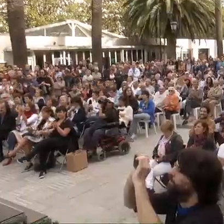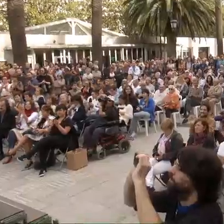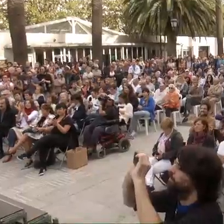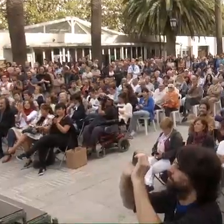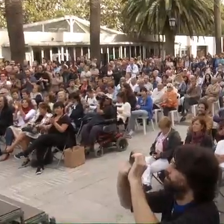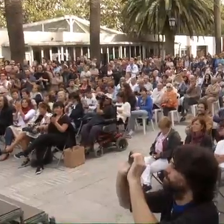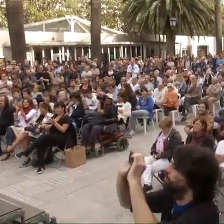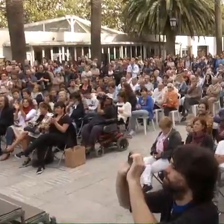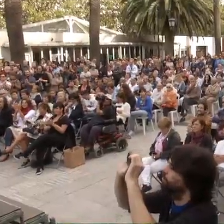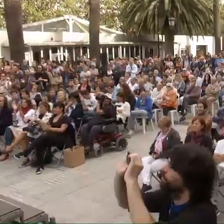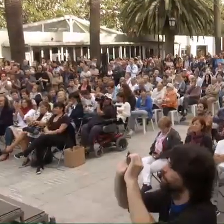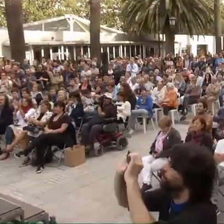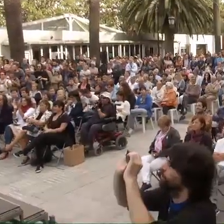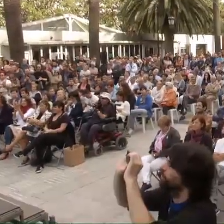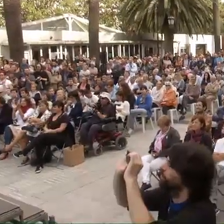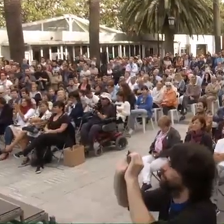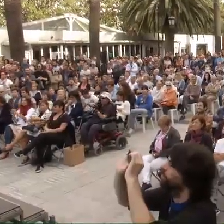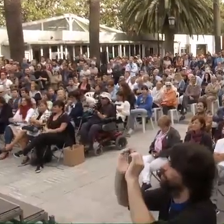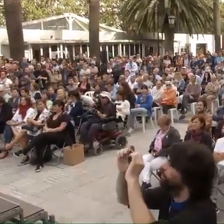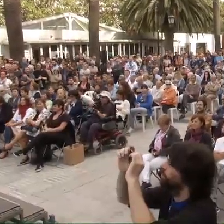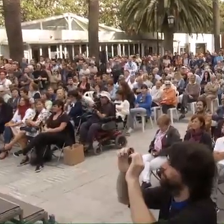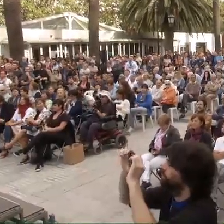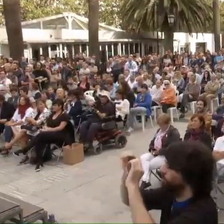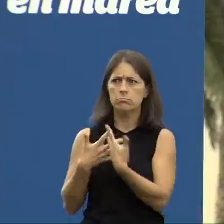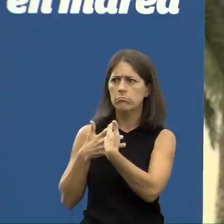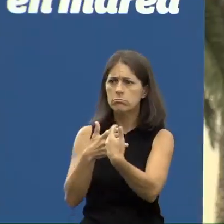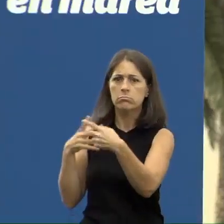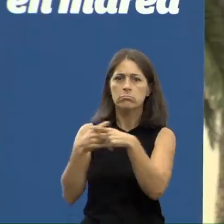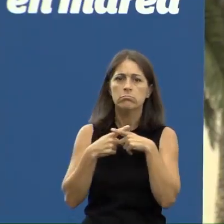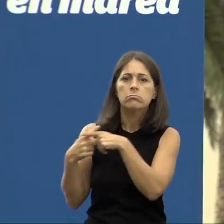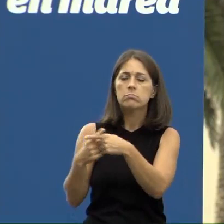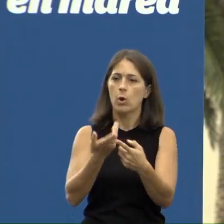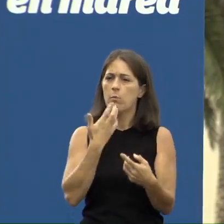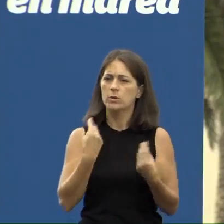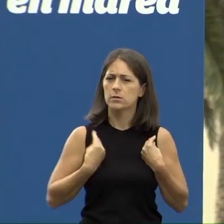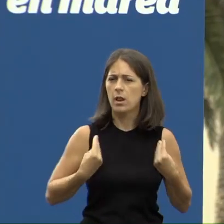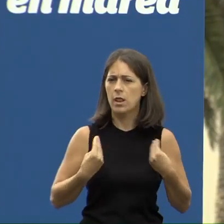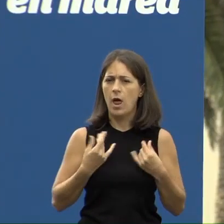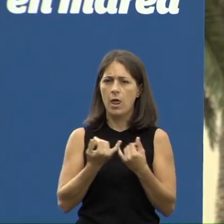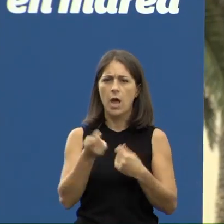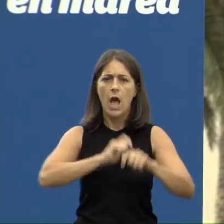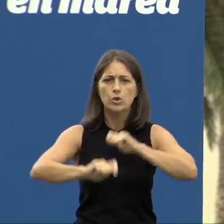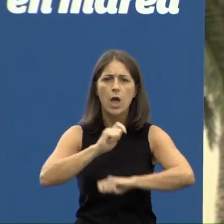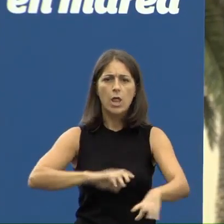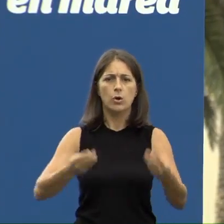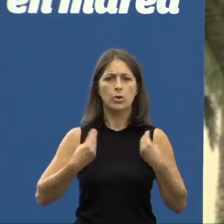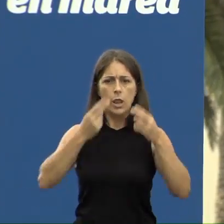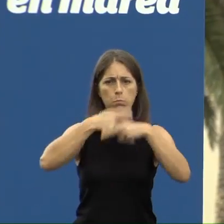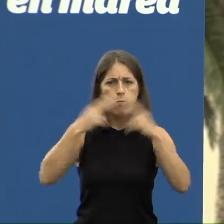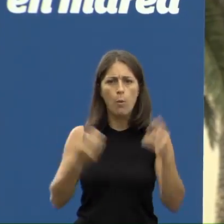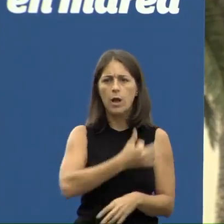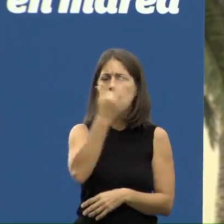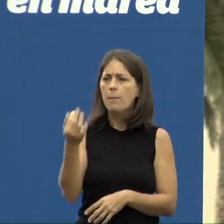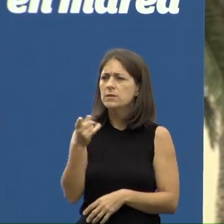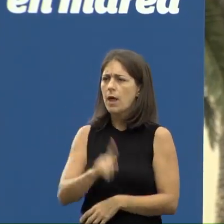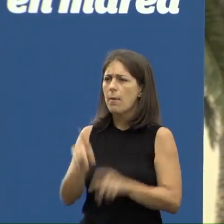Veciños e veciñas cos que levamos anos compartindo loitas. Loitas da sanidade, coa plataforma para a sanidade pública.